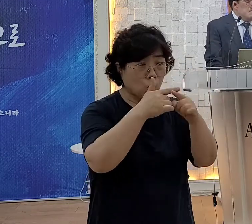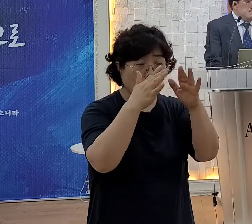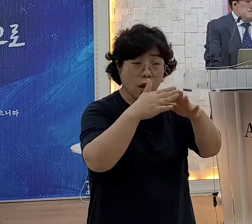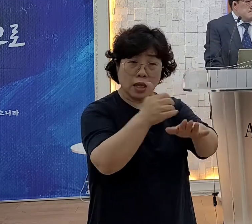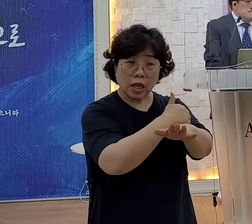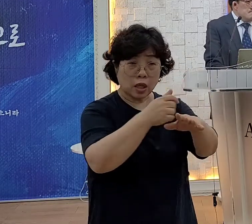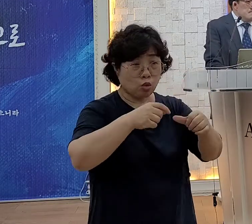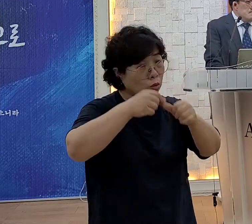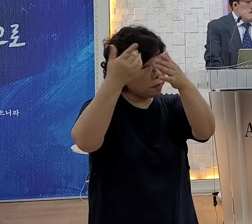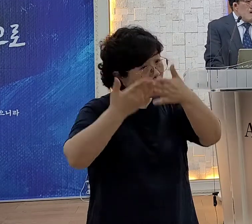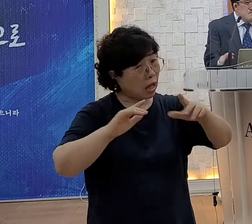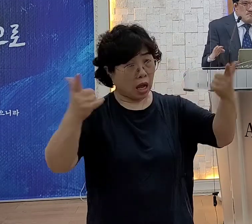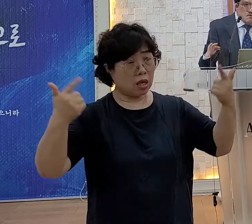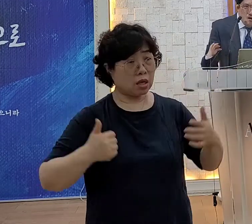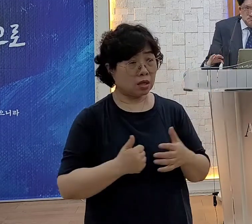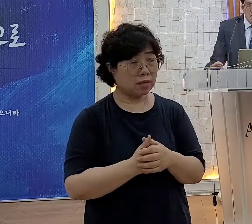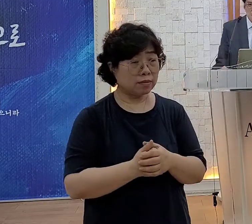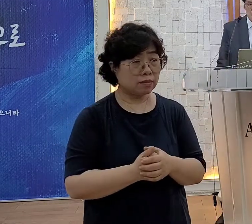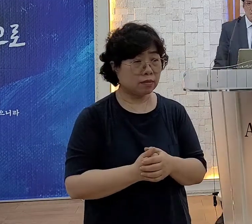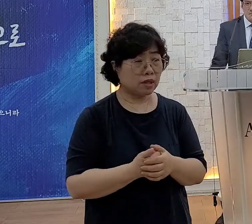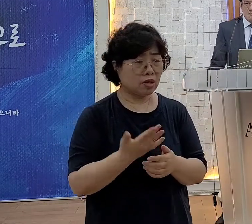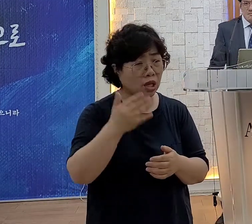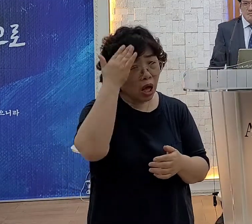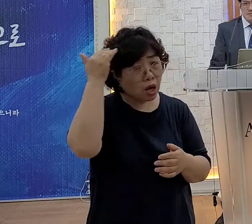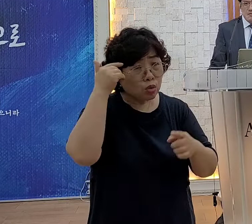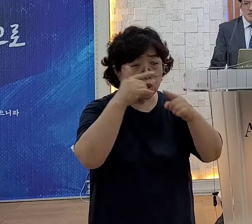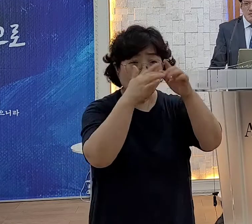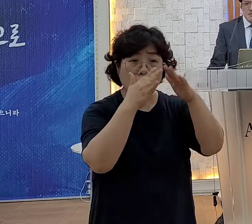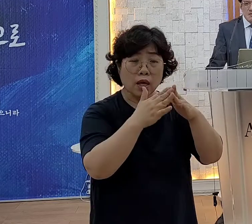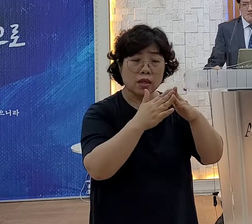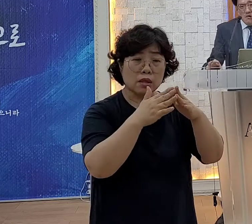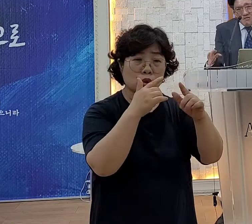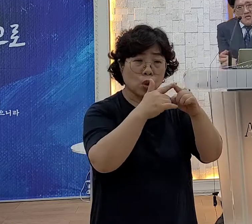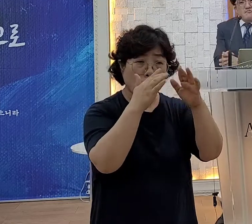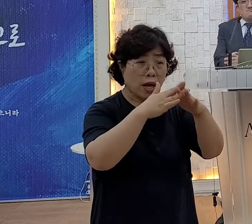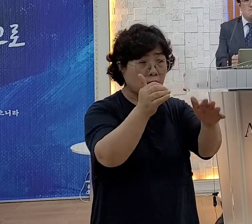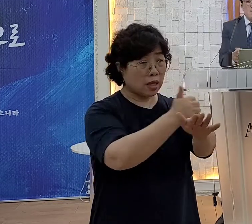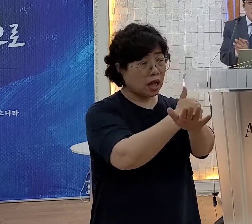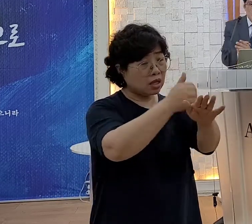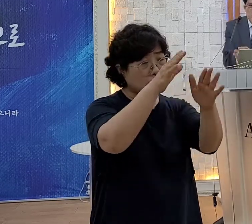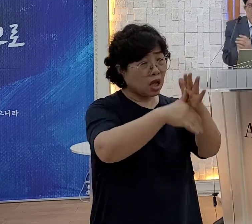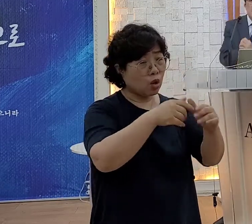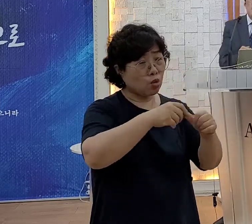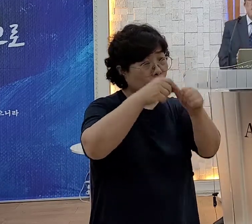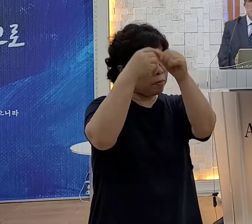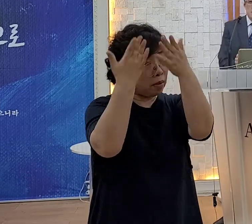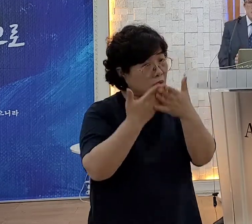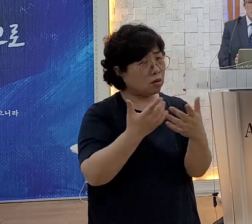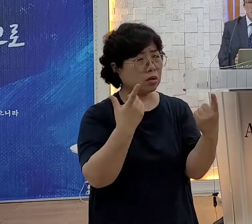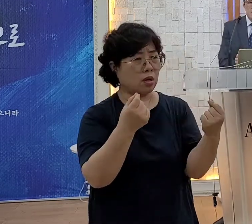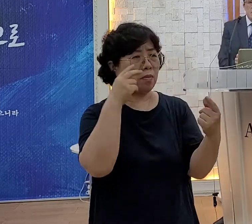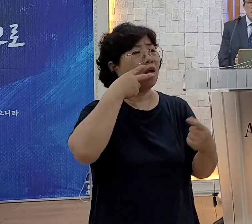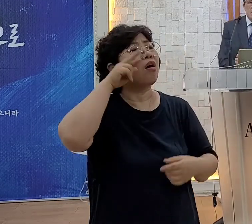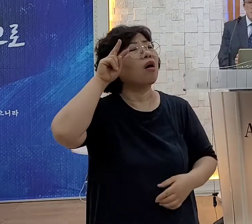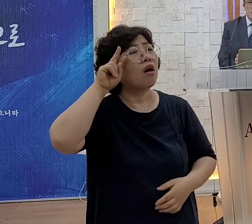말이에요. 근데 마치 우리 한국 교회는요, 교회 다니면 구원받는 것처럼 이렇게 되어 있어요.